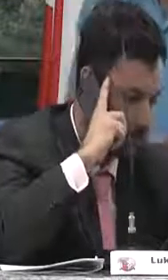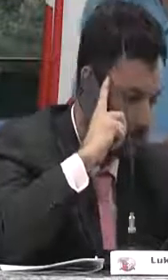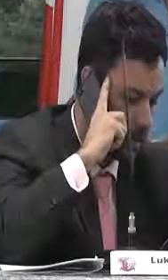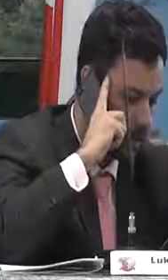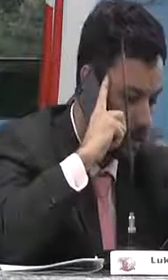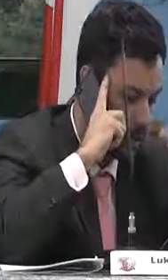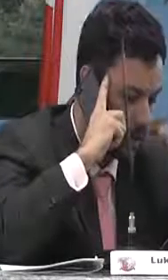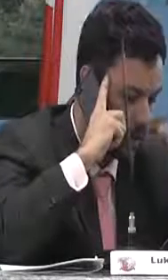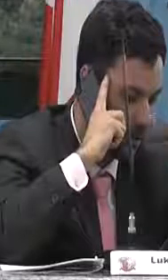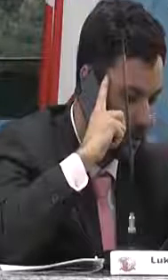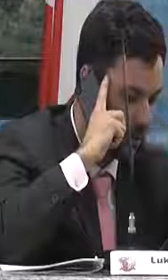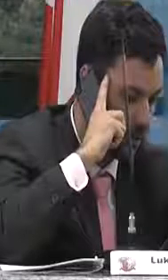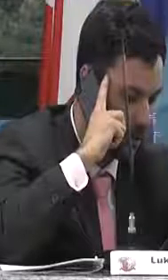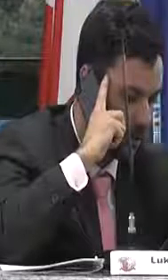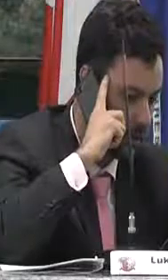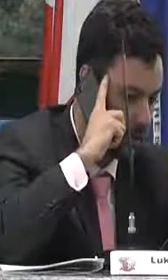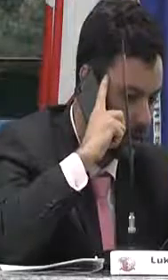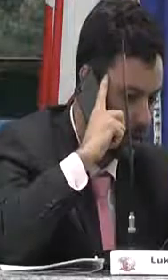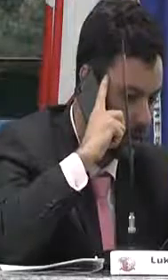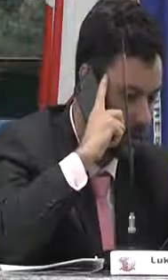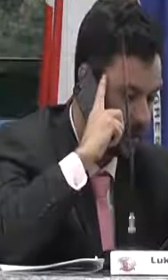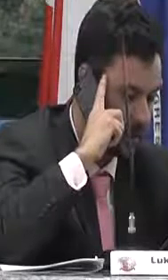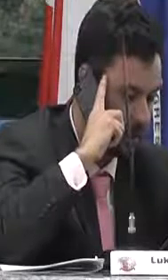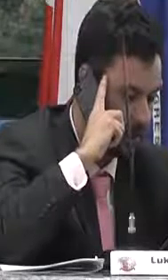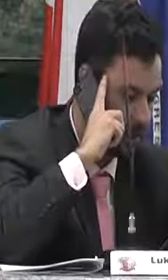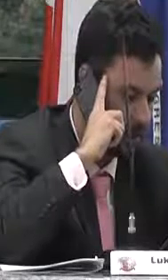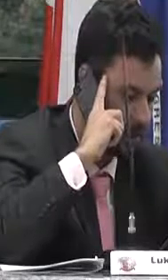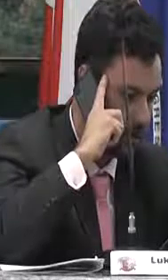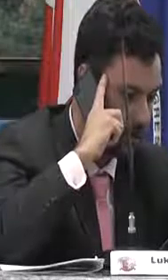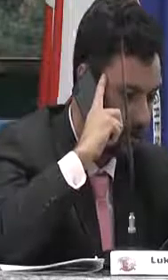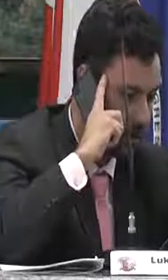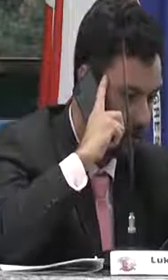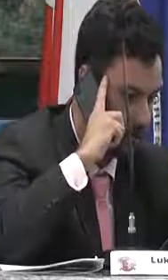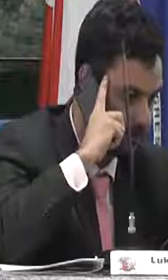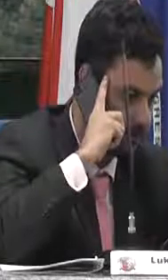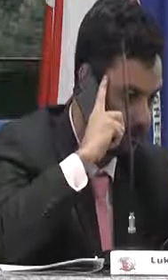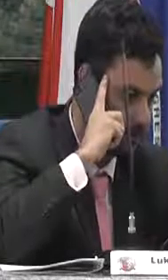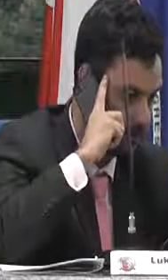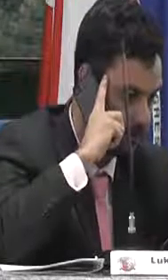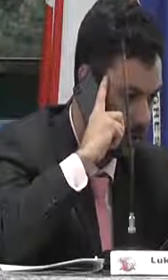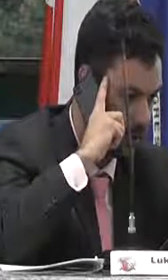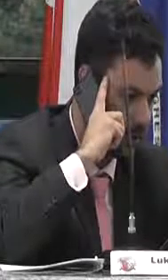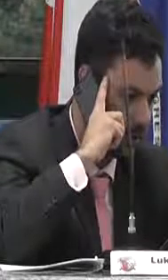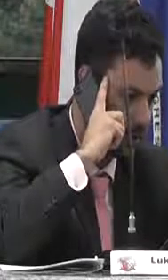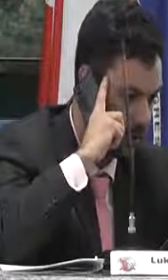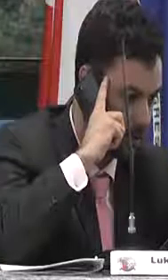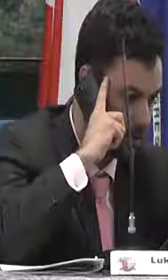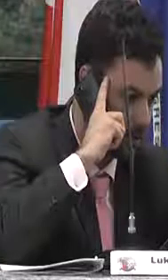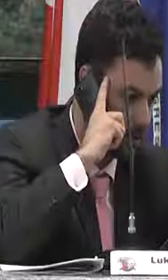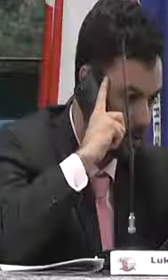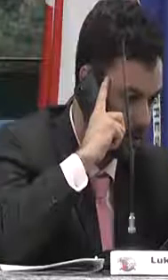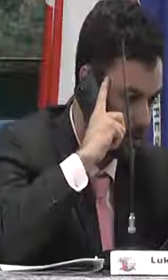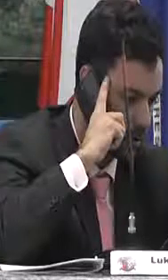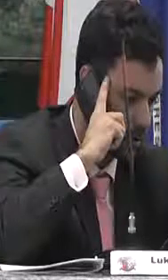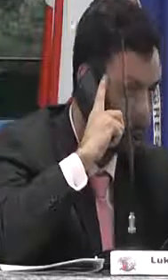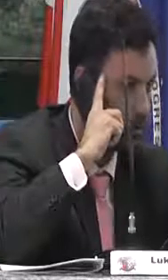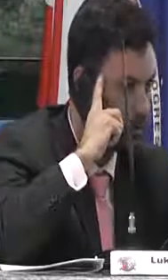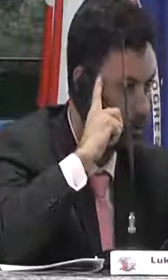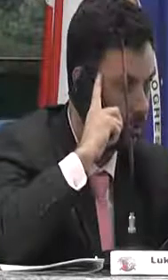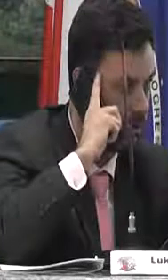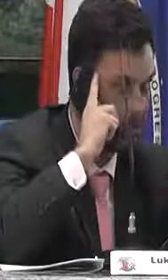não cairmos de outra maneira também na ideia da monocultura? Então, obrigado, vereador Macris, pelas